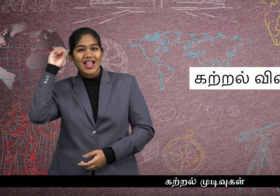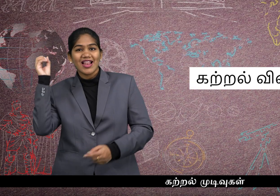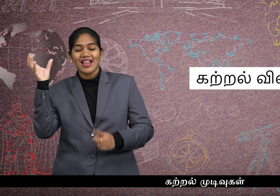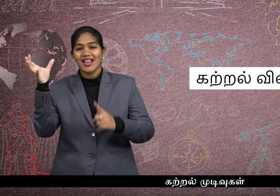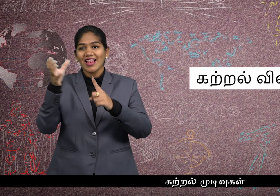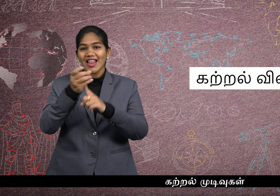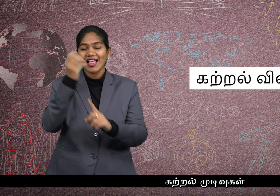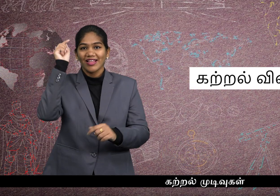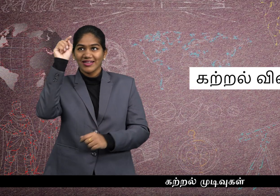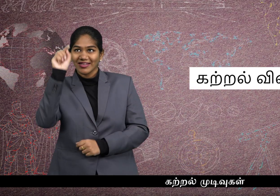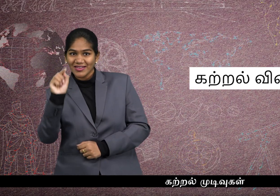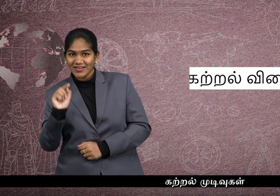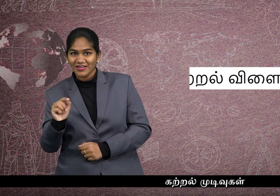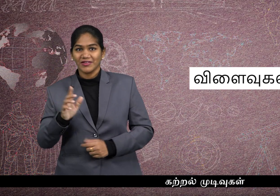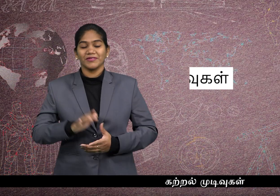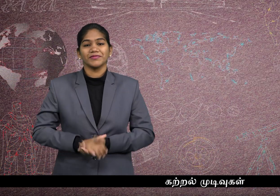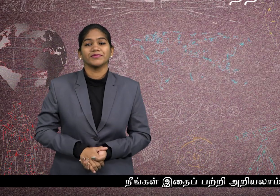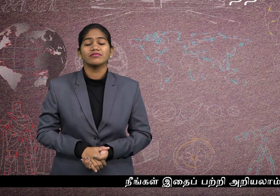கற்றுக்கொள்வீர்கள்.